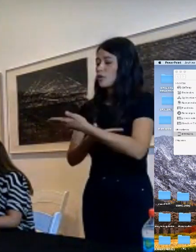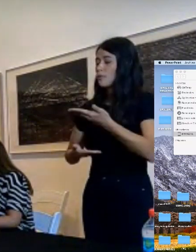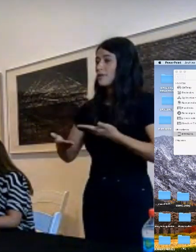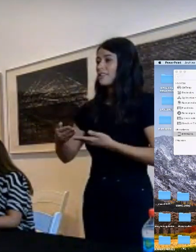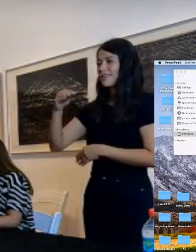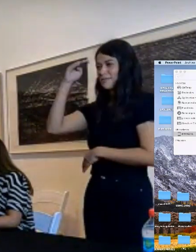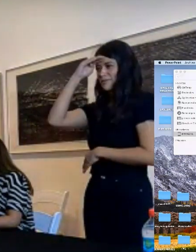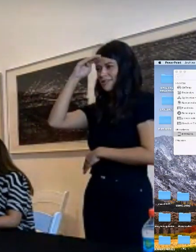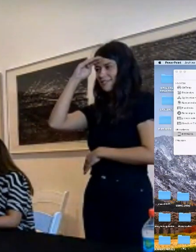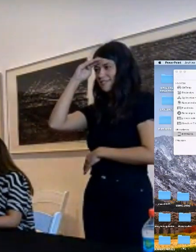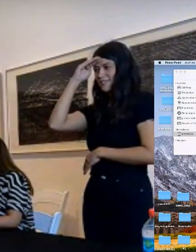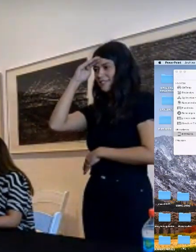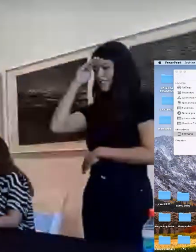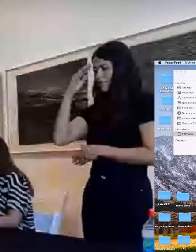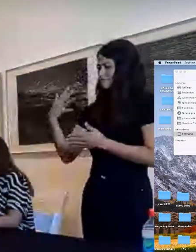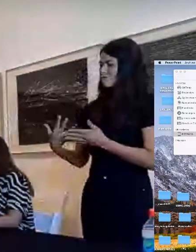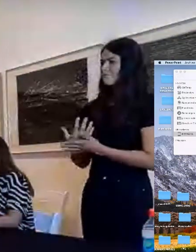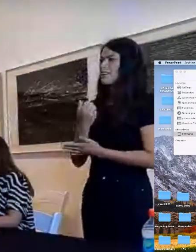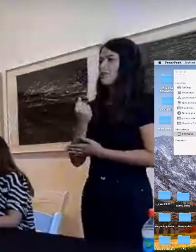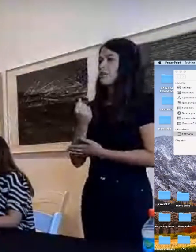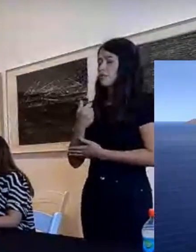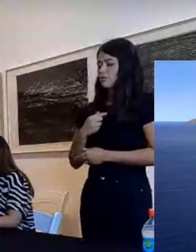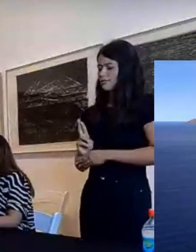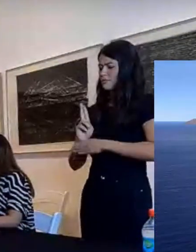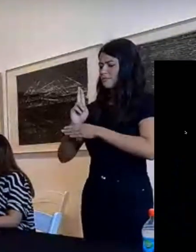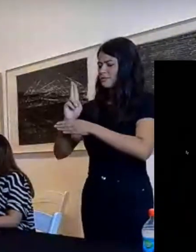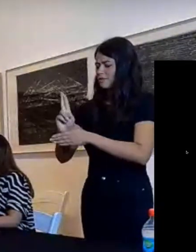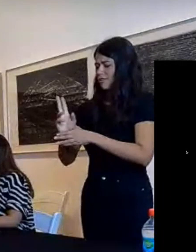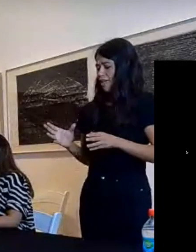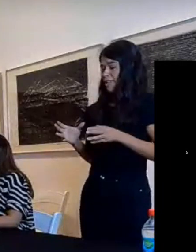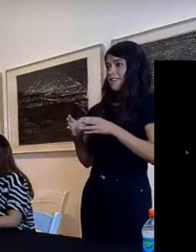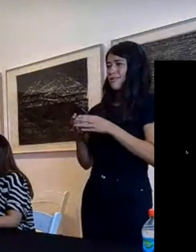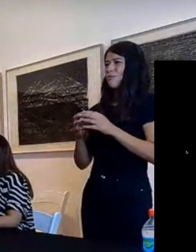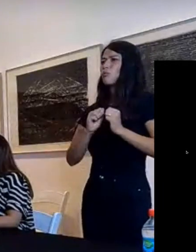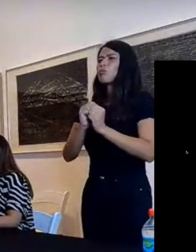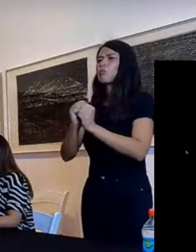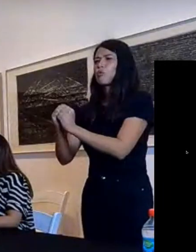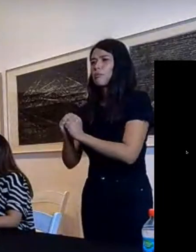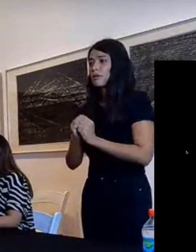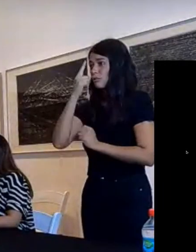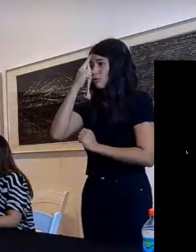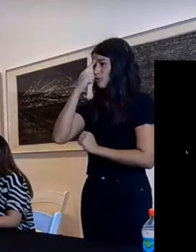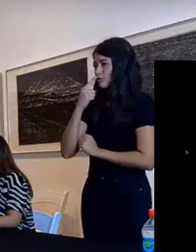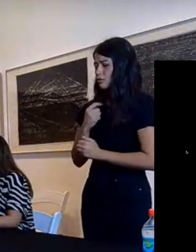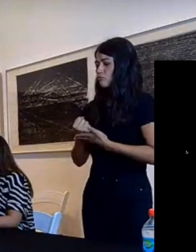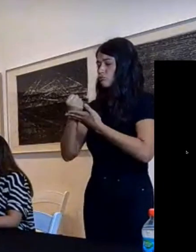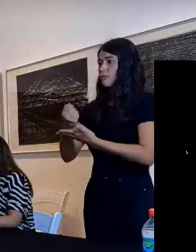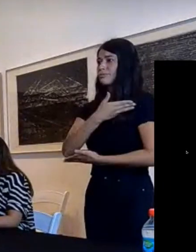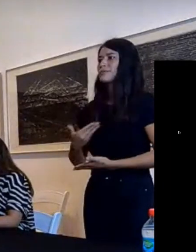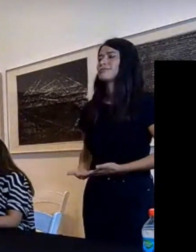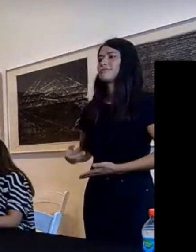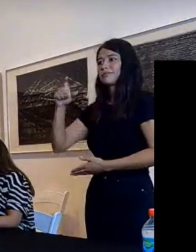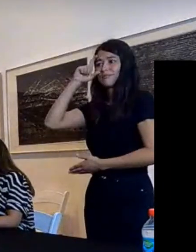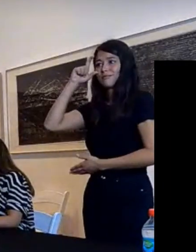la experiencia que hemos ganado y ahora en nombre de mi equipo, de mis compañeros y compañeras del Museo de la Solidaridad Salvador